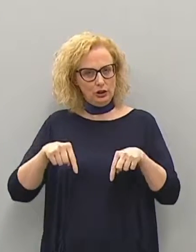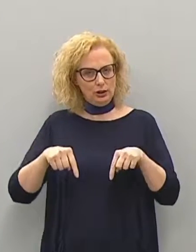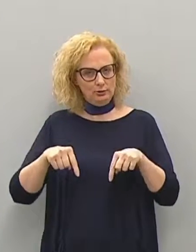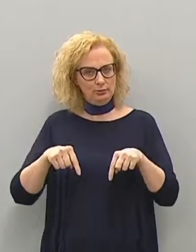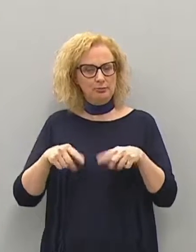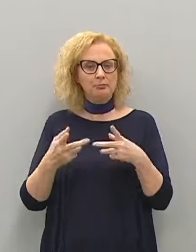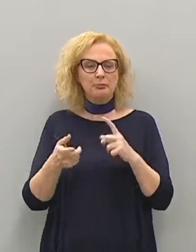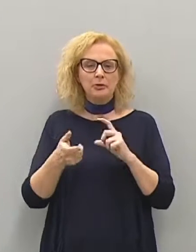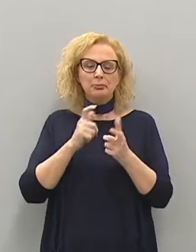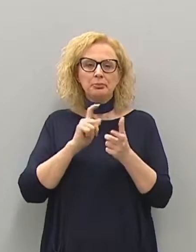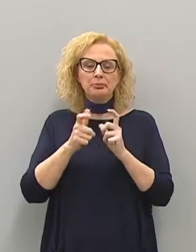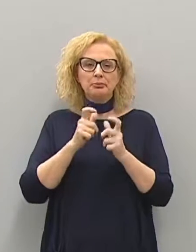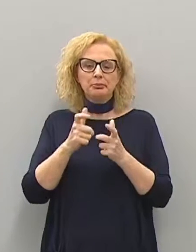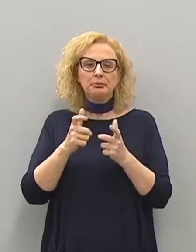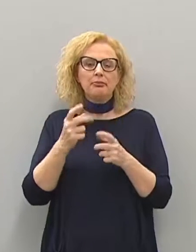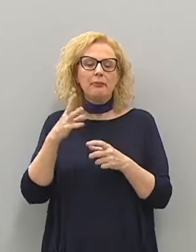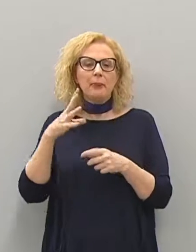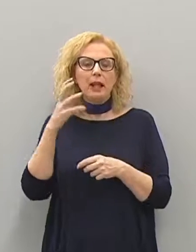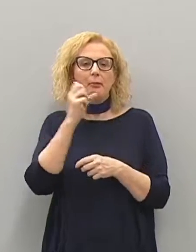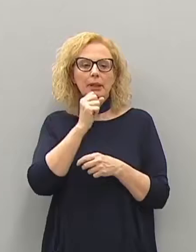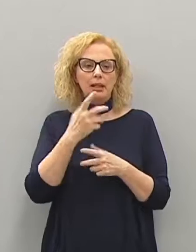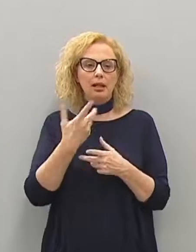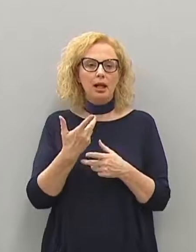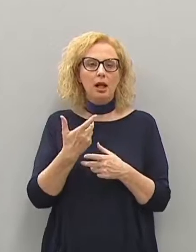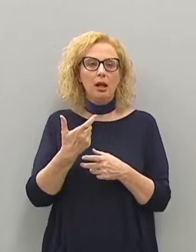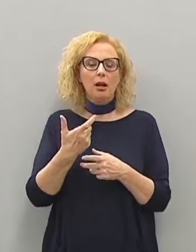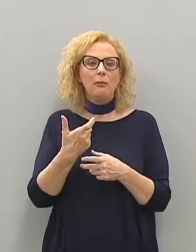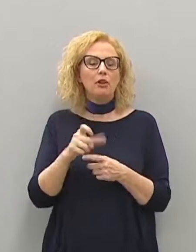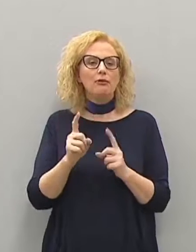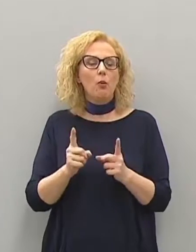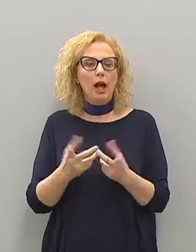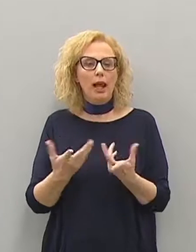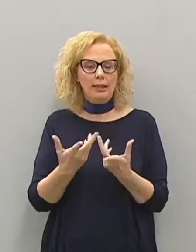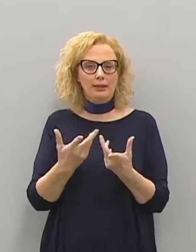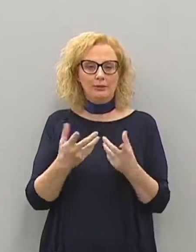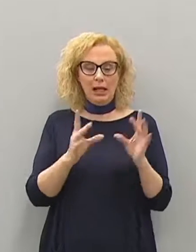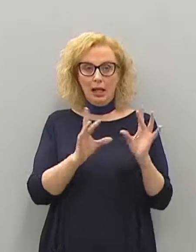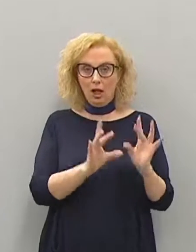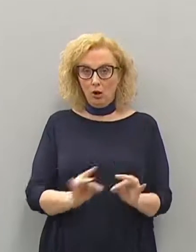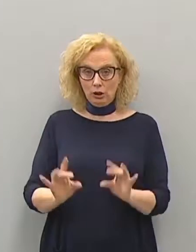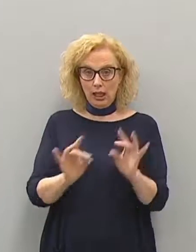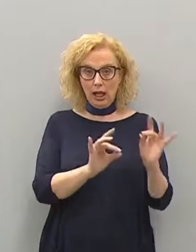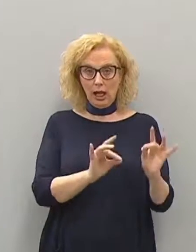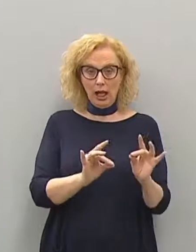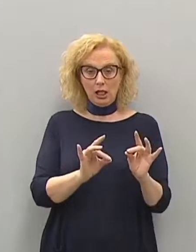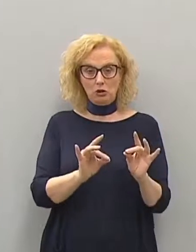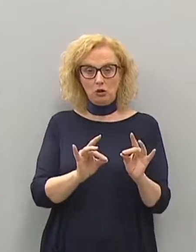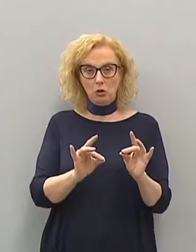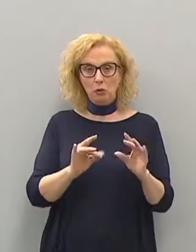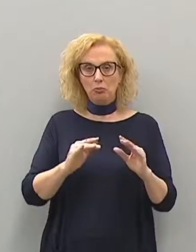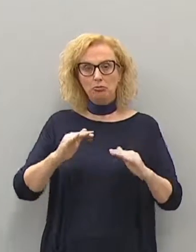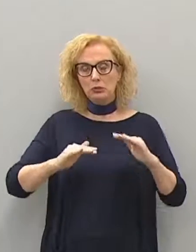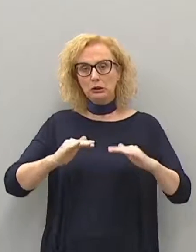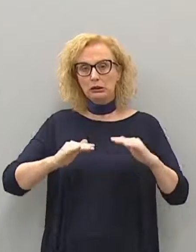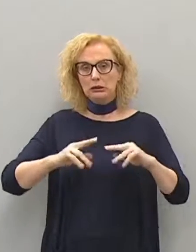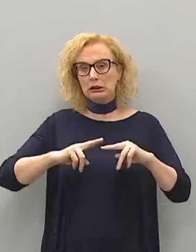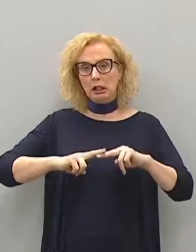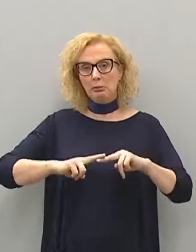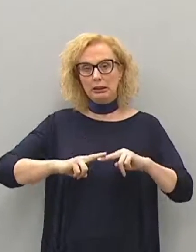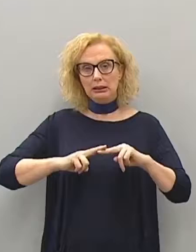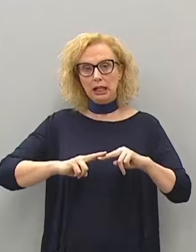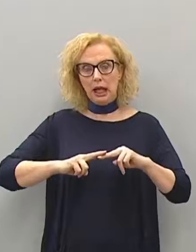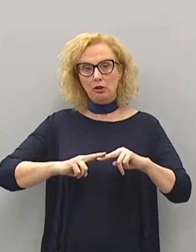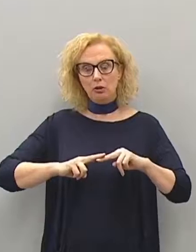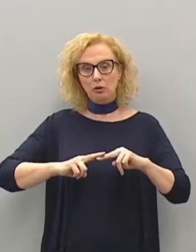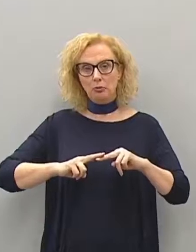sostanzialmente per quale motivo di fronte ad un contagio che si è oggettivamente stabilizzato negli